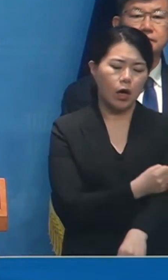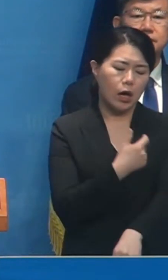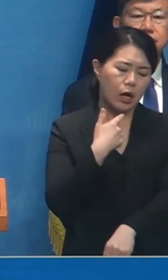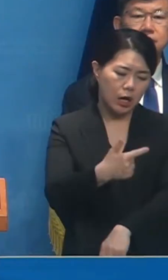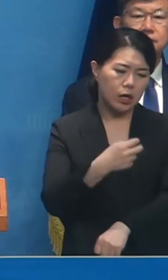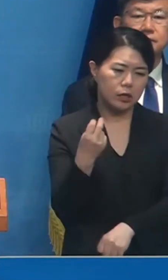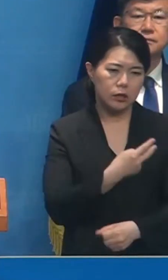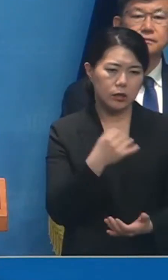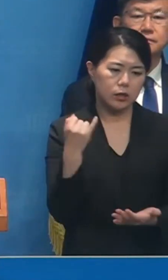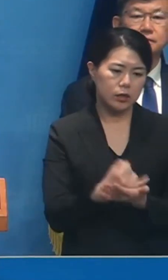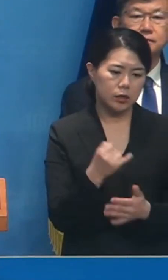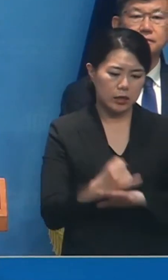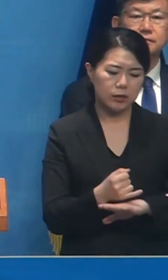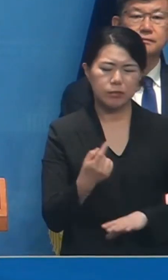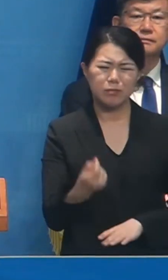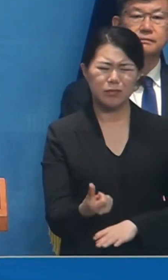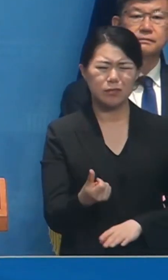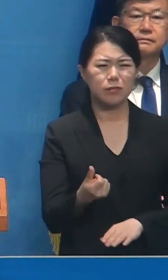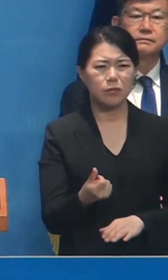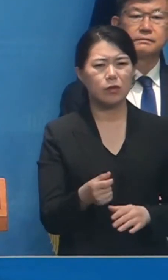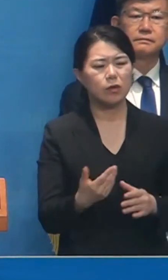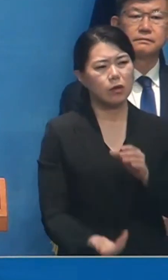사고의 위험에 노출된 노동자들이 있습니다.